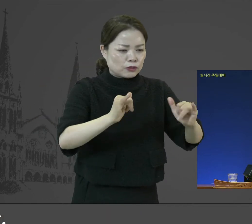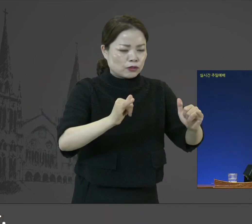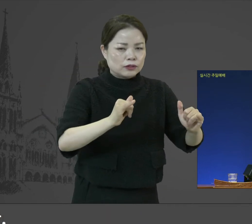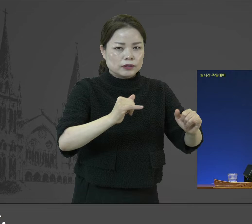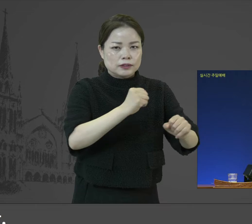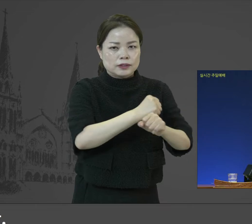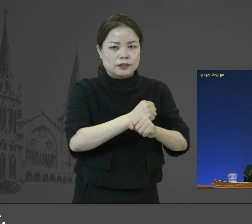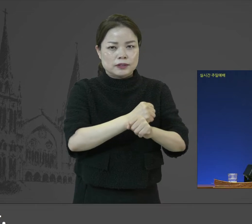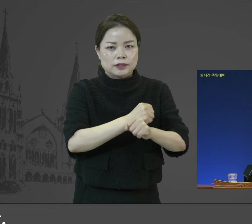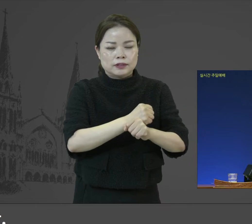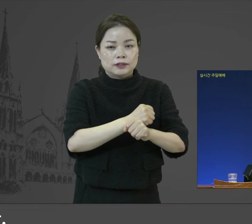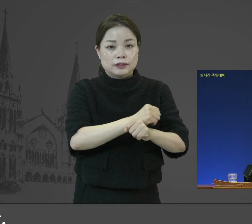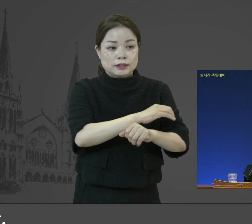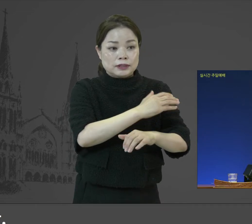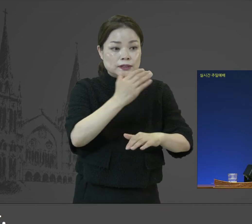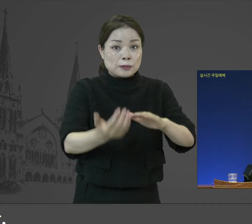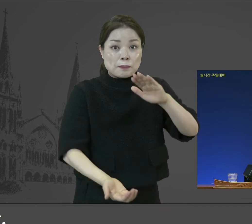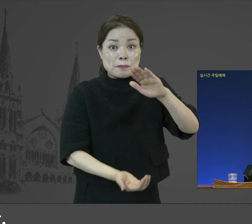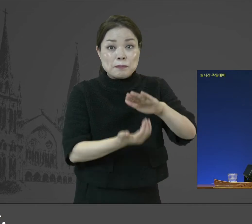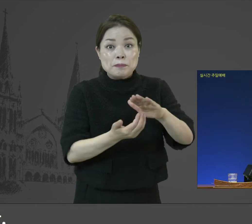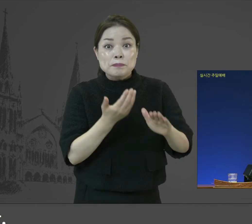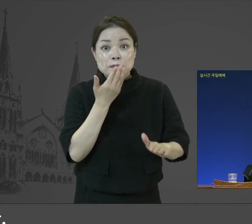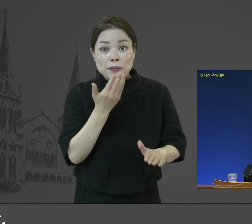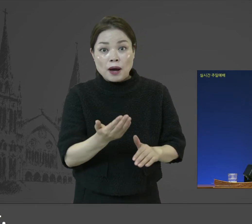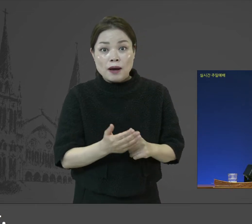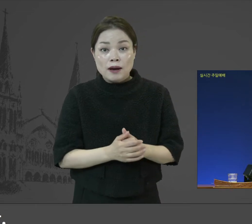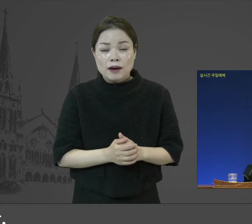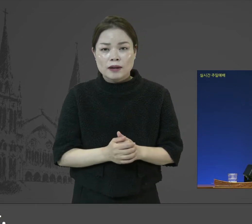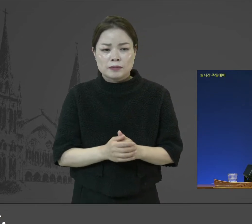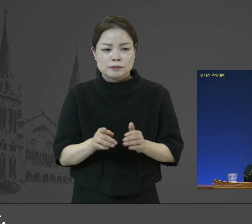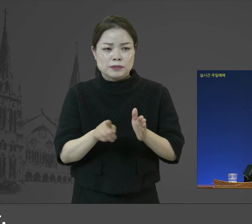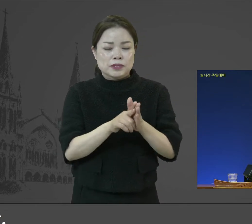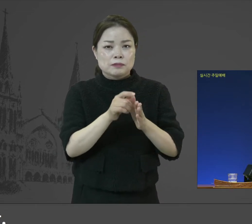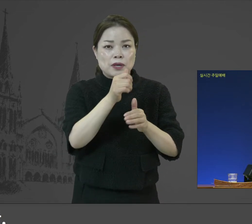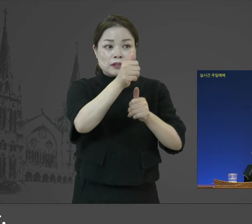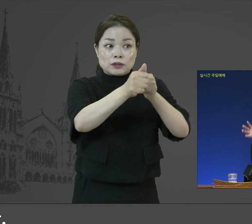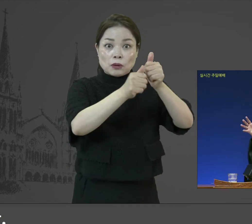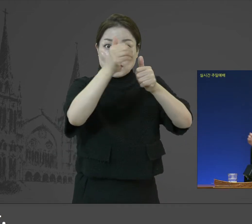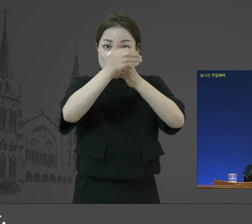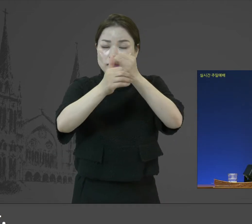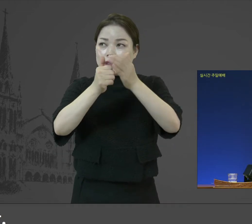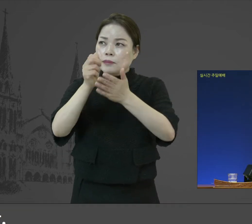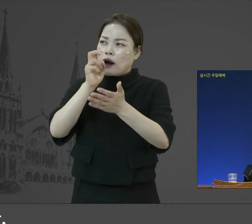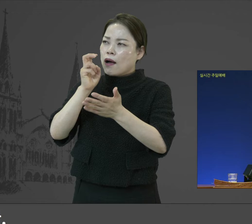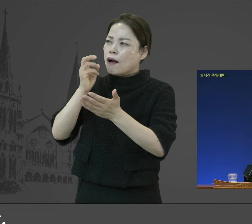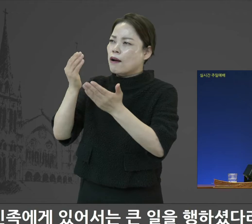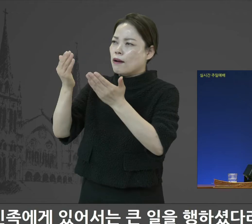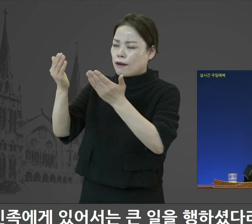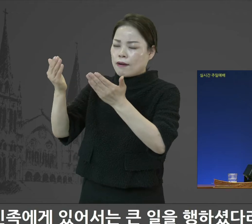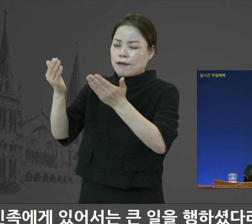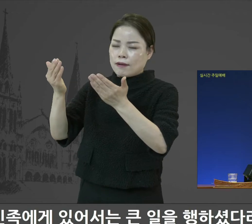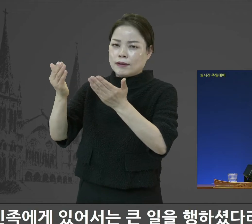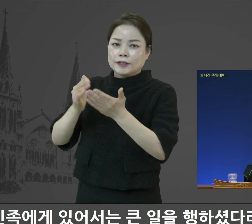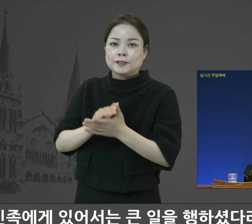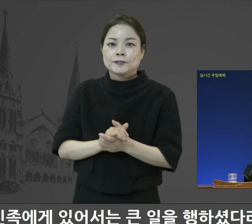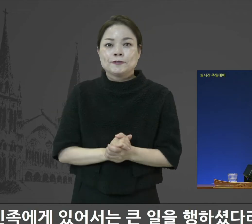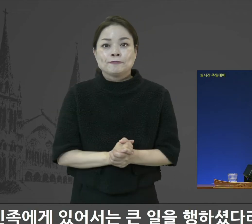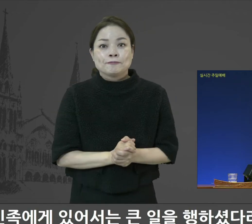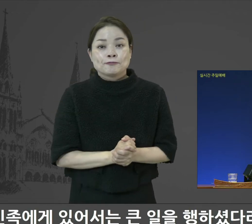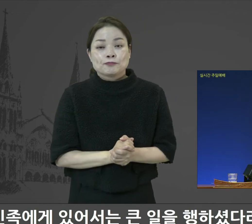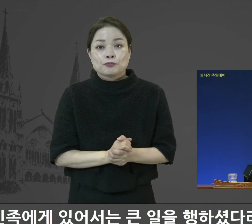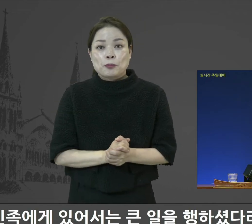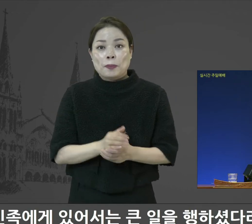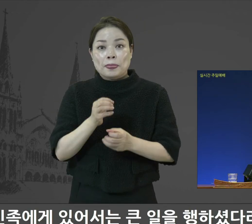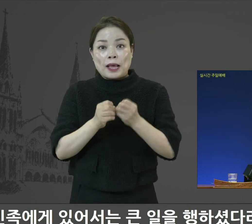행하셨다, 이렇게 그 당시에 믿던 믿음의 선배들이 하나님을 칭송했으리라고 믿습니다.